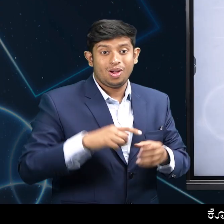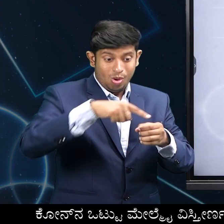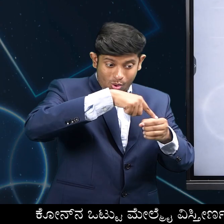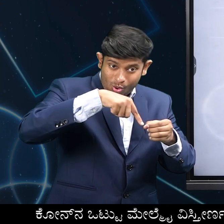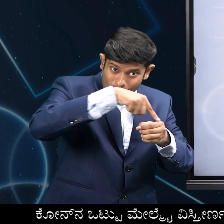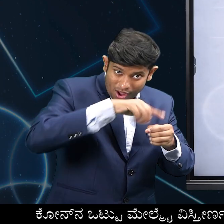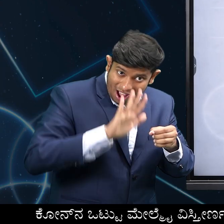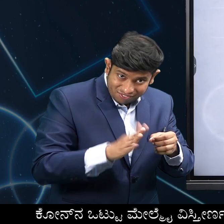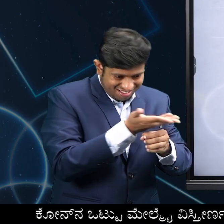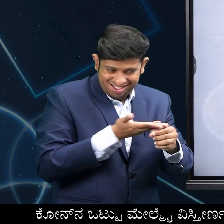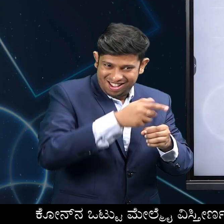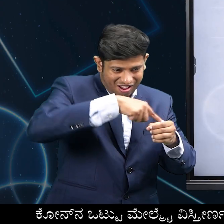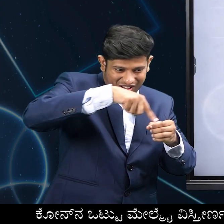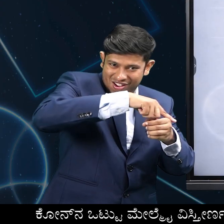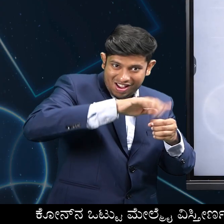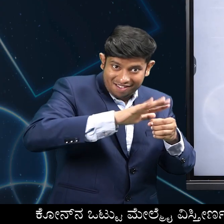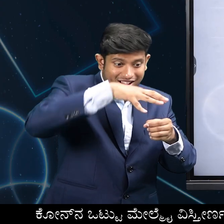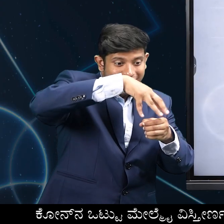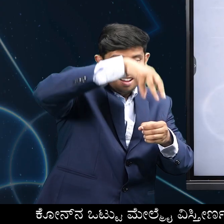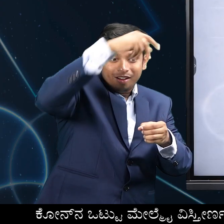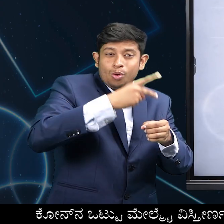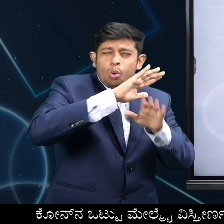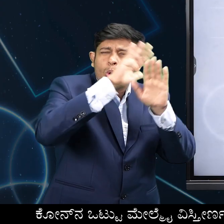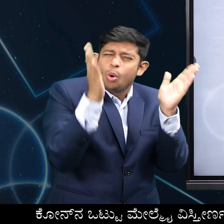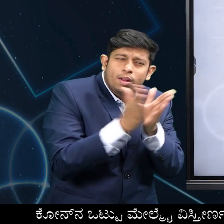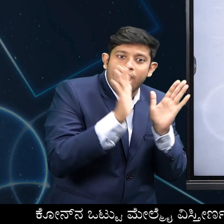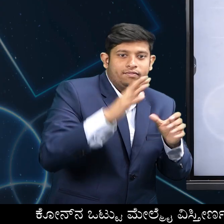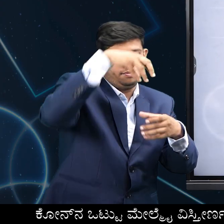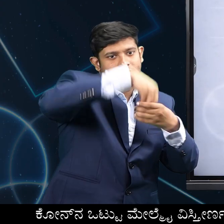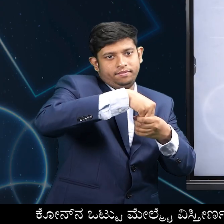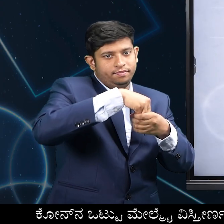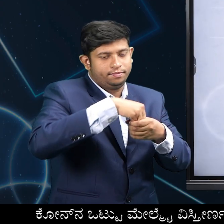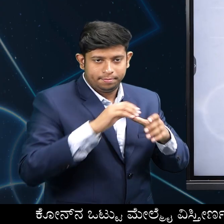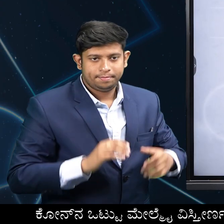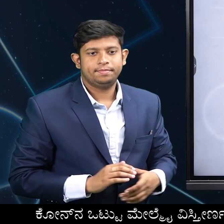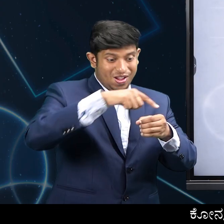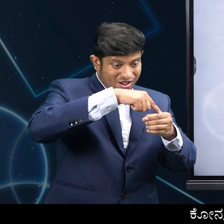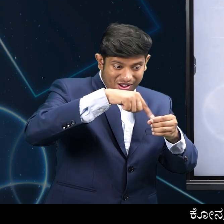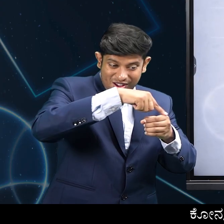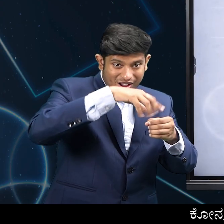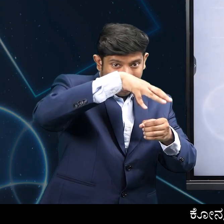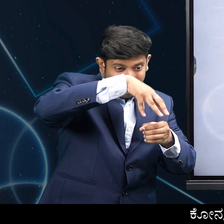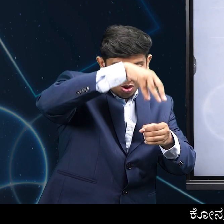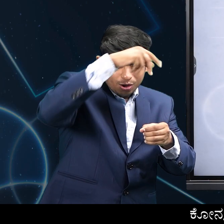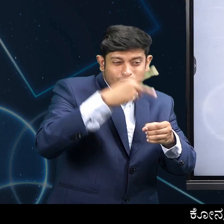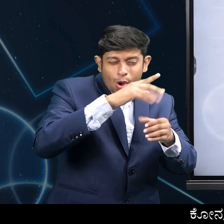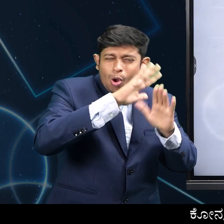ಕೋನ್ನ ಒಟ್ಟು ಮೇಲ್ಮೈ ವಿಸ್ತೀರ್ಣವು ಕೋನ್ನ ಬಾಗಿದ ಮೇಲ್ಮೈ ಮತ್ತು ವೃತ್ತಾಕಾರದ ತಳದ ಮೊತ್ತವಾಗಿದೆ. ಕೋನ್ನ ಒಟ್ಟು ಮೇಲ್ಮೈ ವಿಸ್ತೀರ್ಣ =